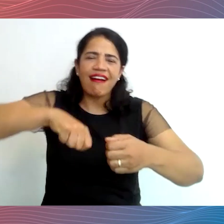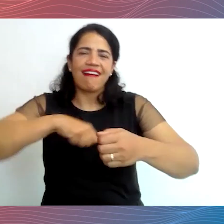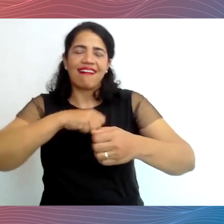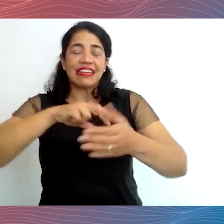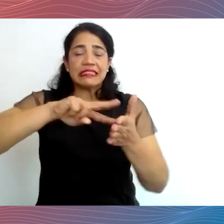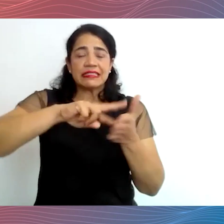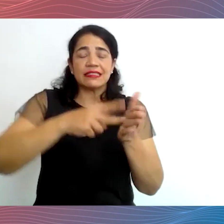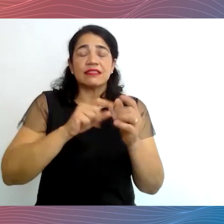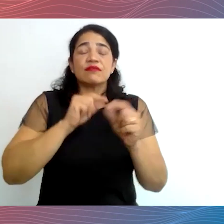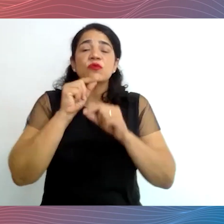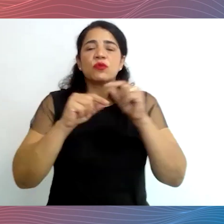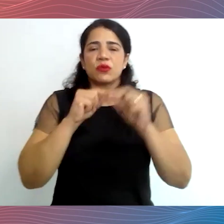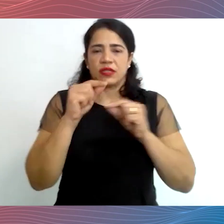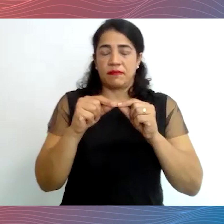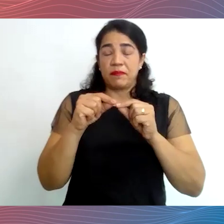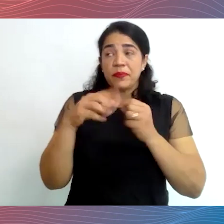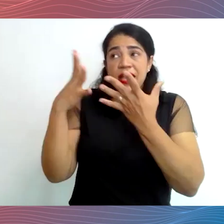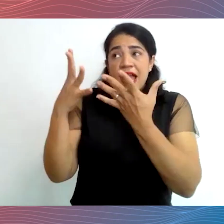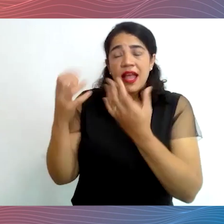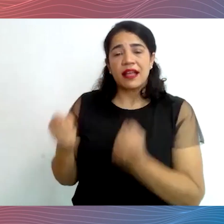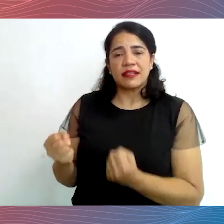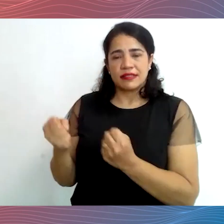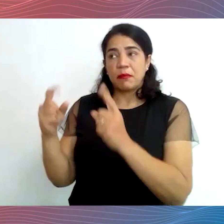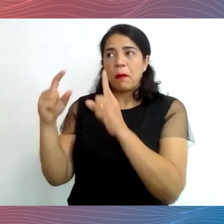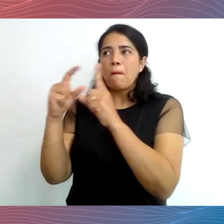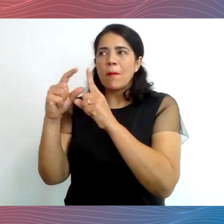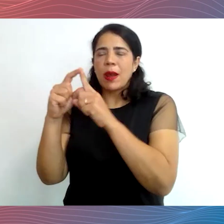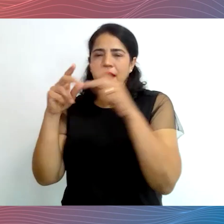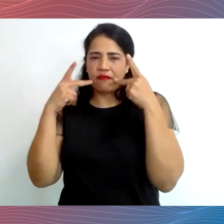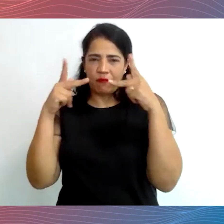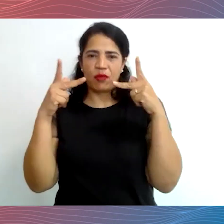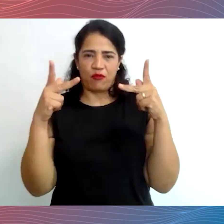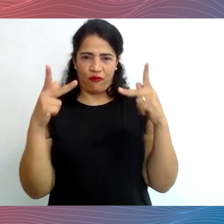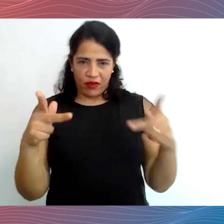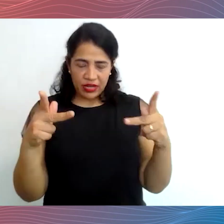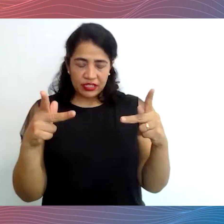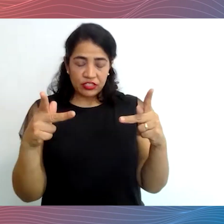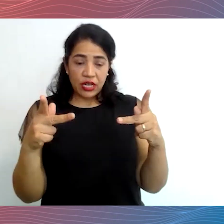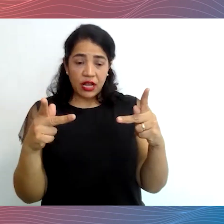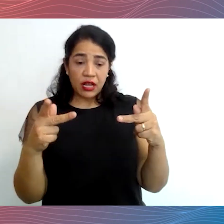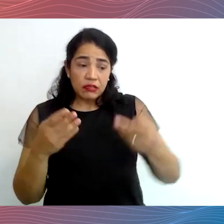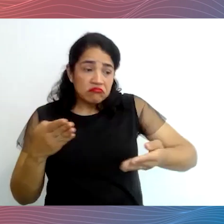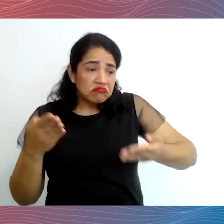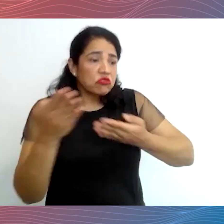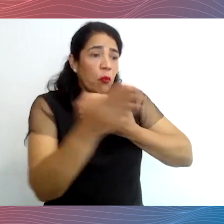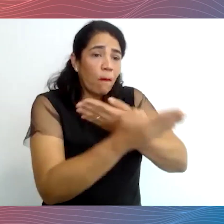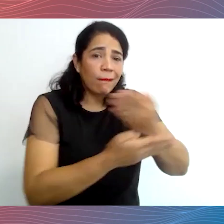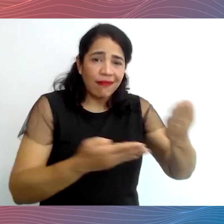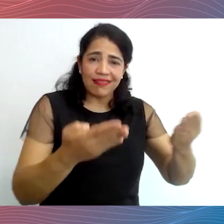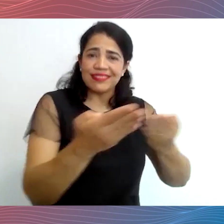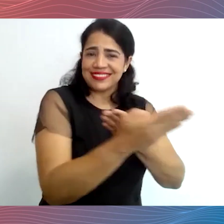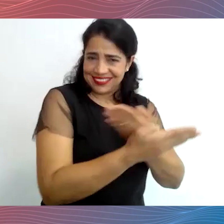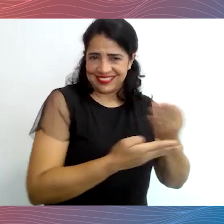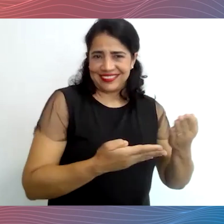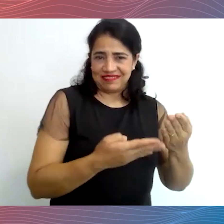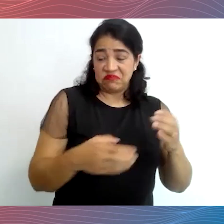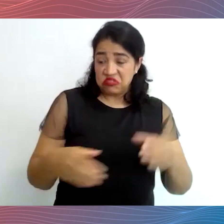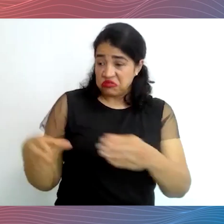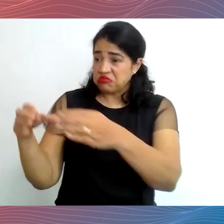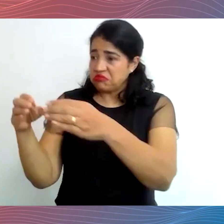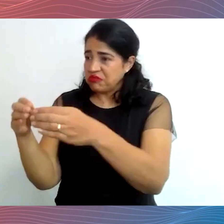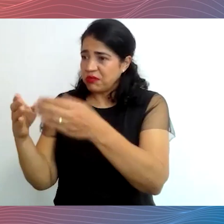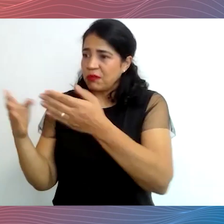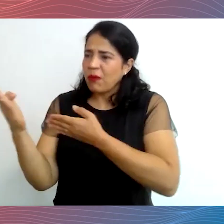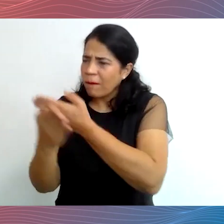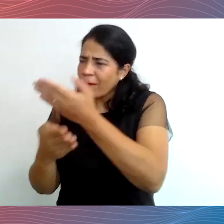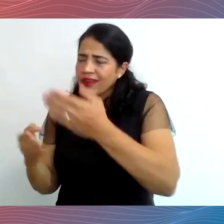Vamos entrar na palavra. Aí eu falava para os irmãos, a nossa reunião de serviço era assim, né? A gente juntava aí um grupo de pessoas, a